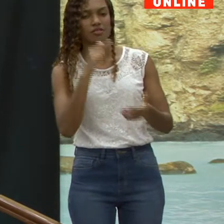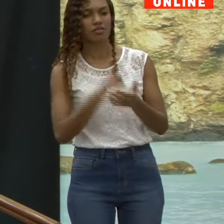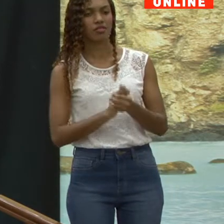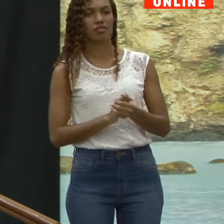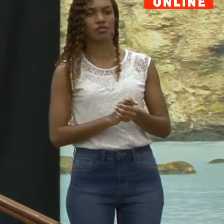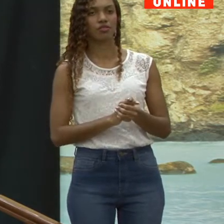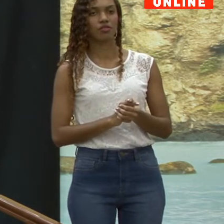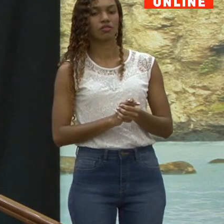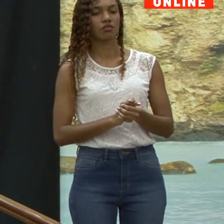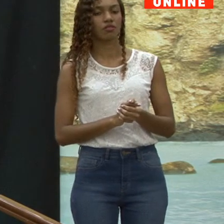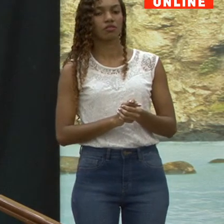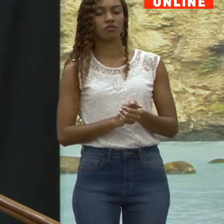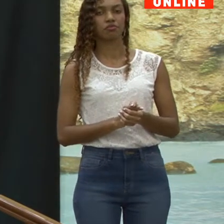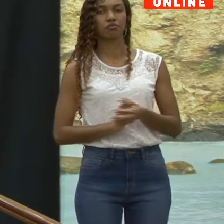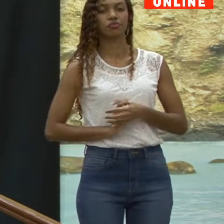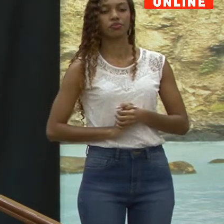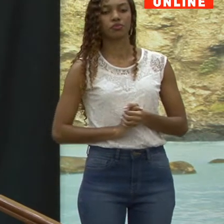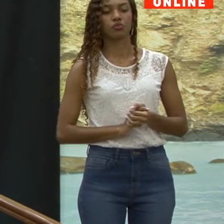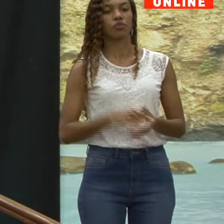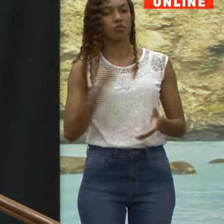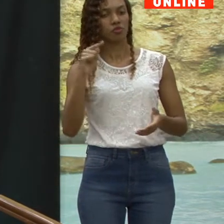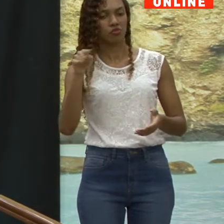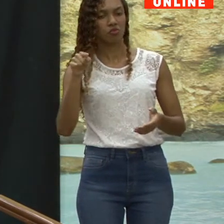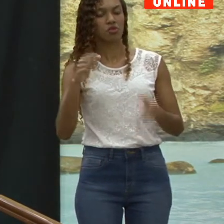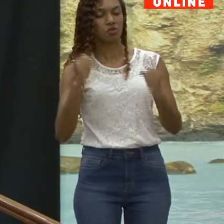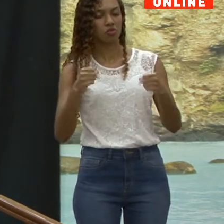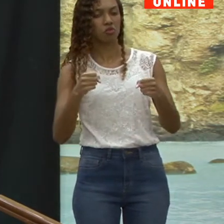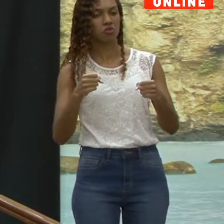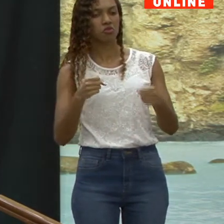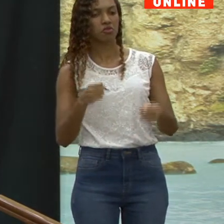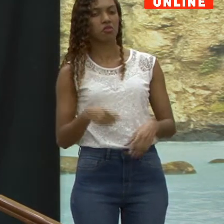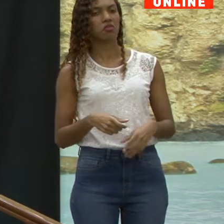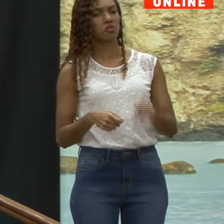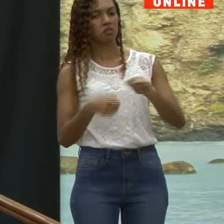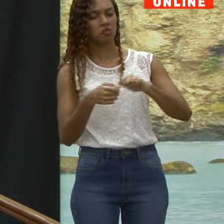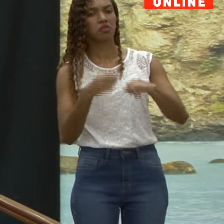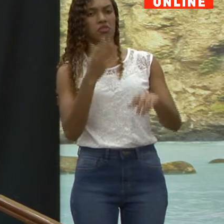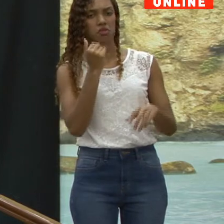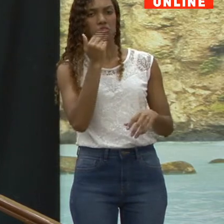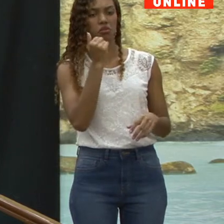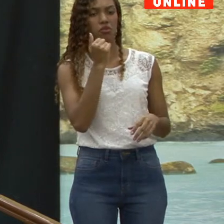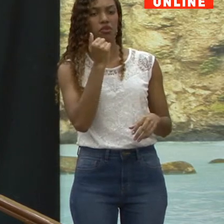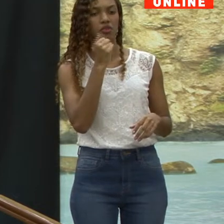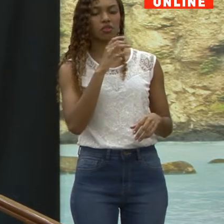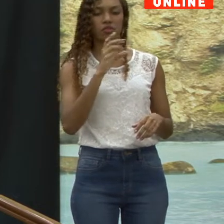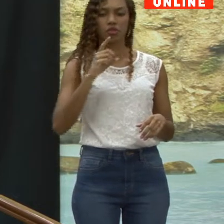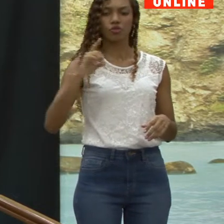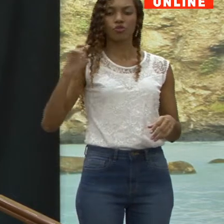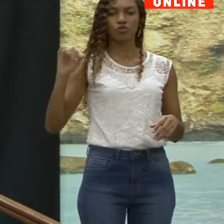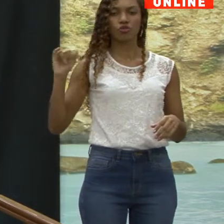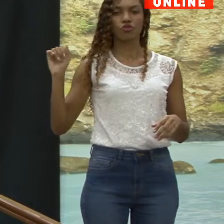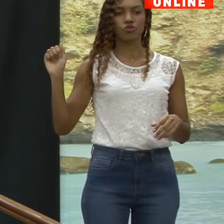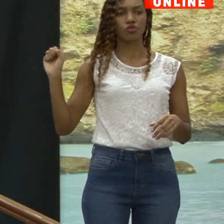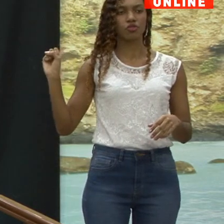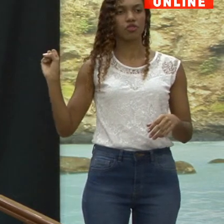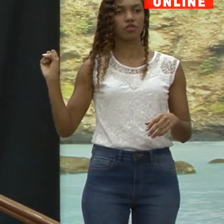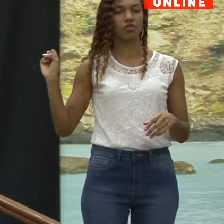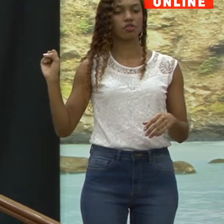comer alguns dias, mas é difícil você ficar muitos dias sem beber água. O nosso corpo precisa de